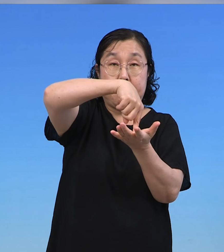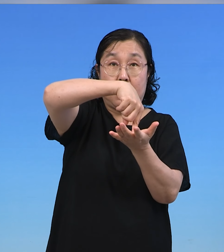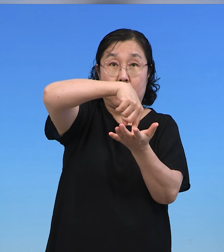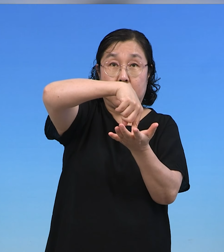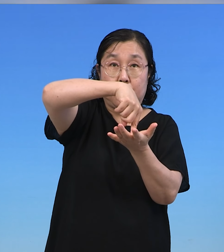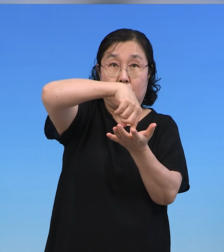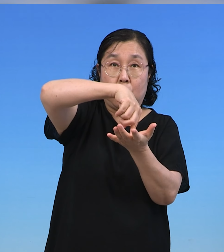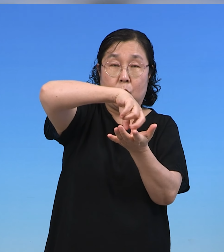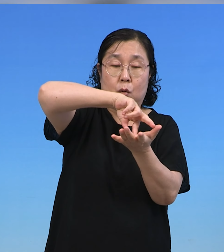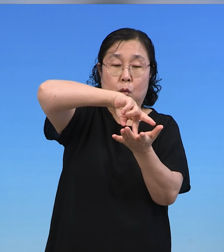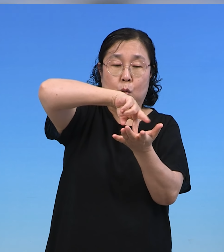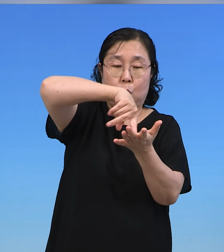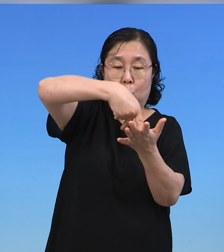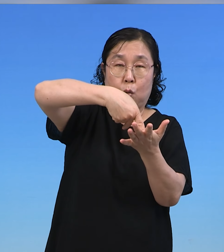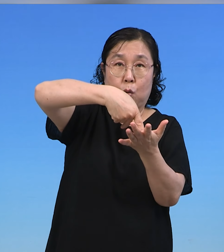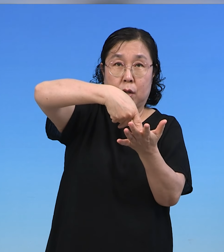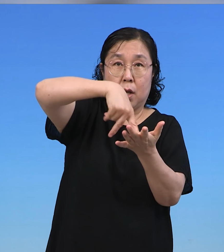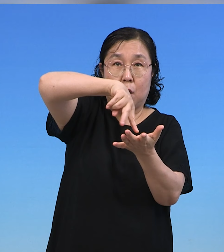전에